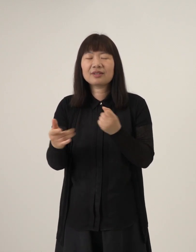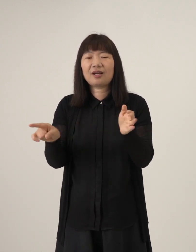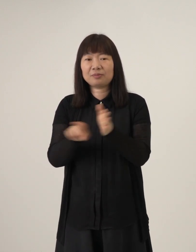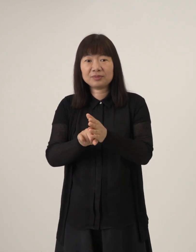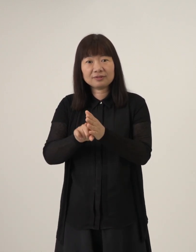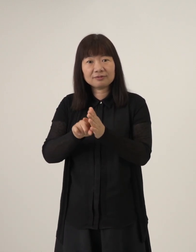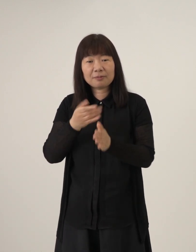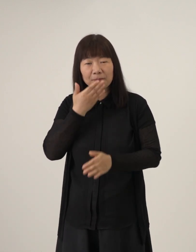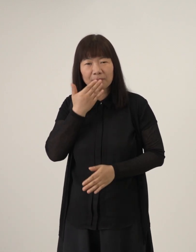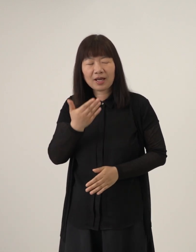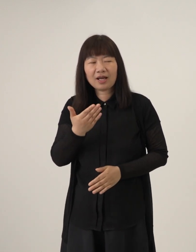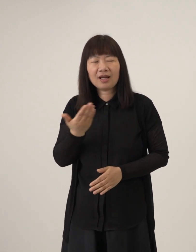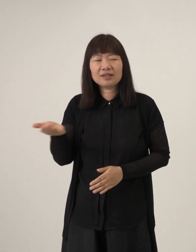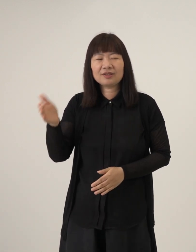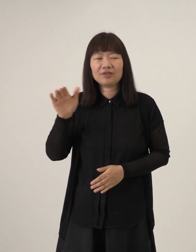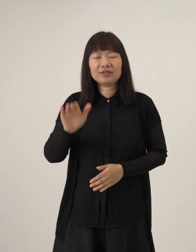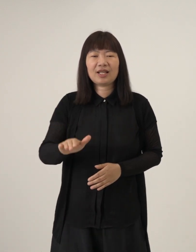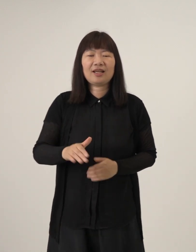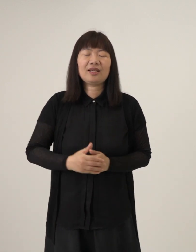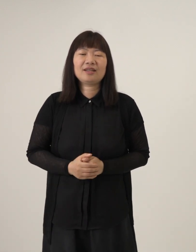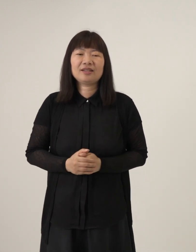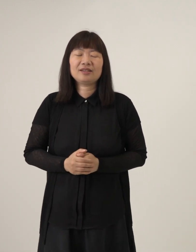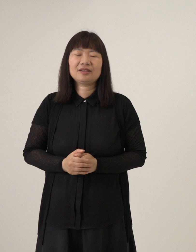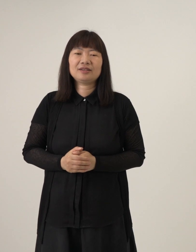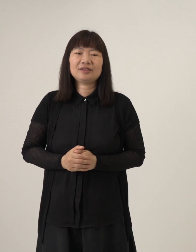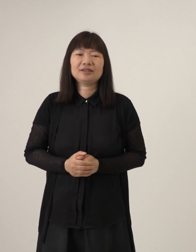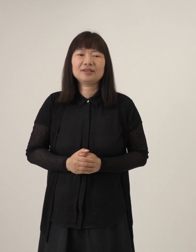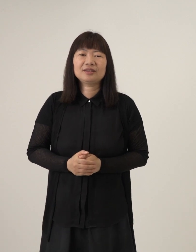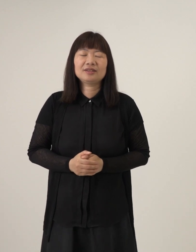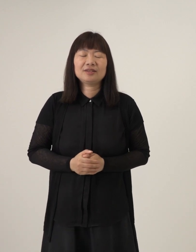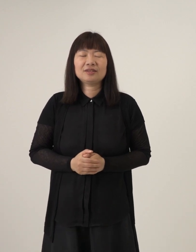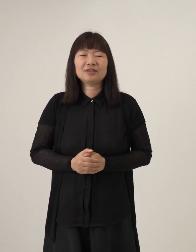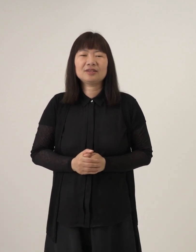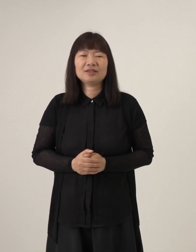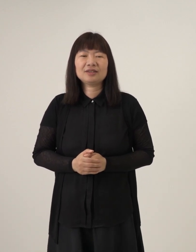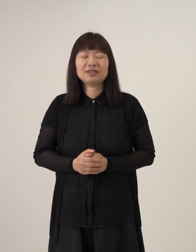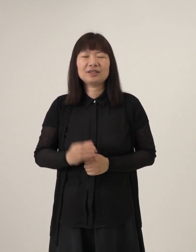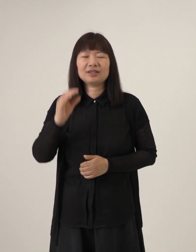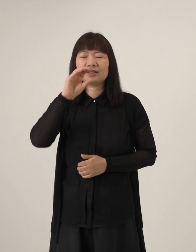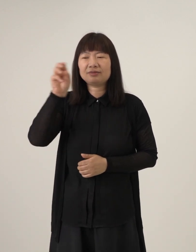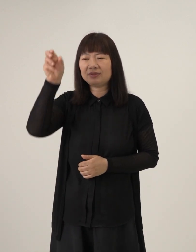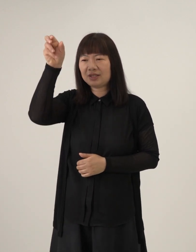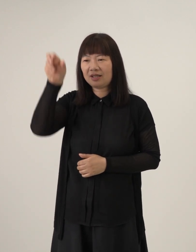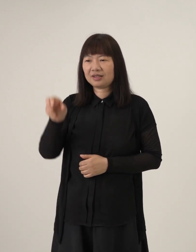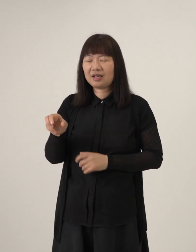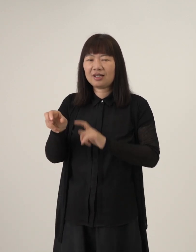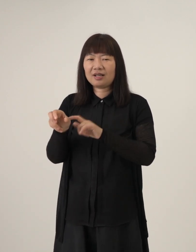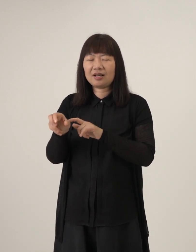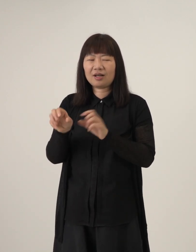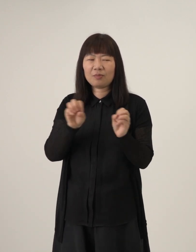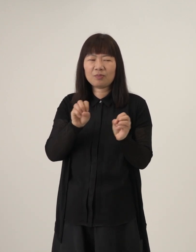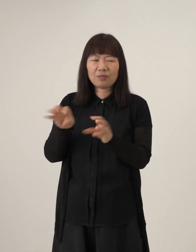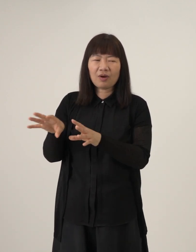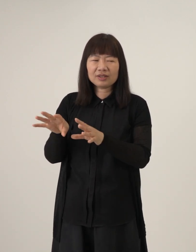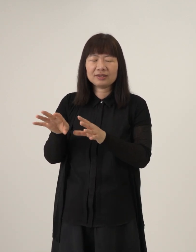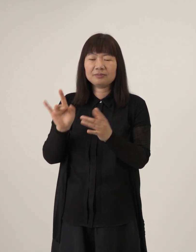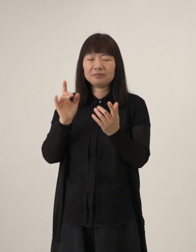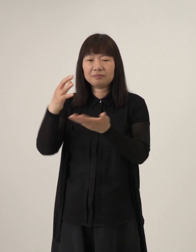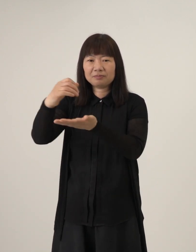믿으십니까? 그런데 이게 왜 십자가에